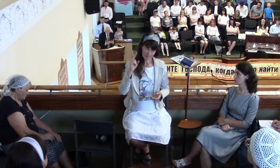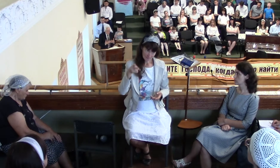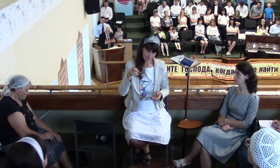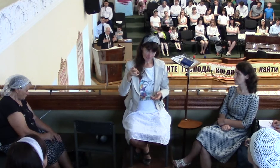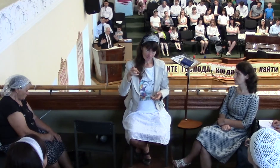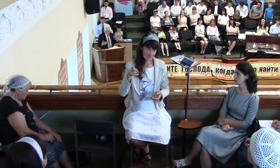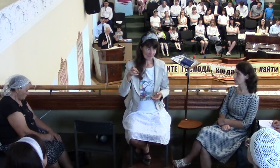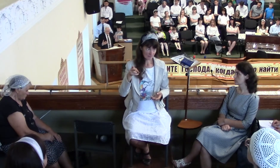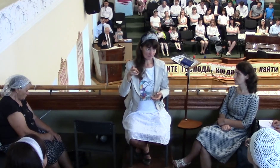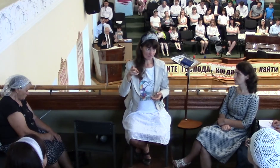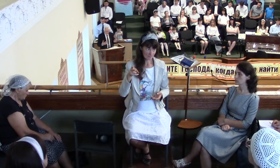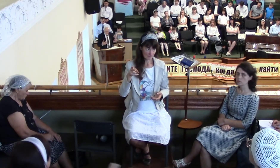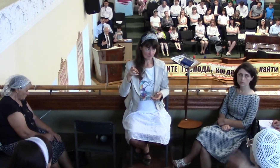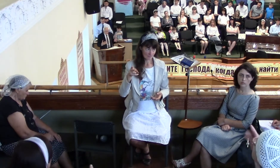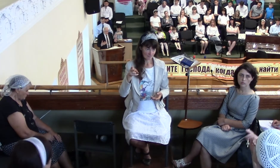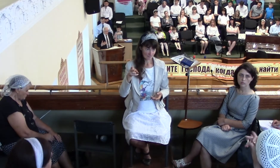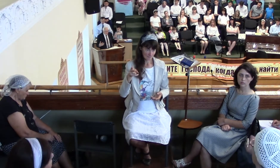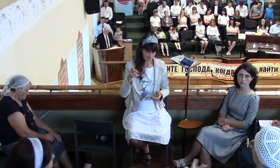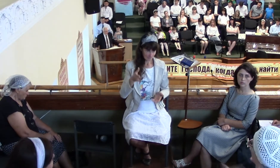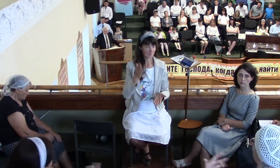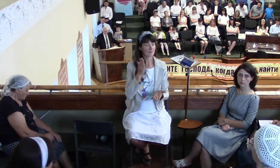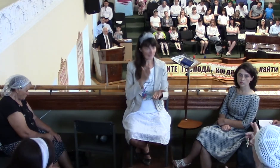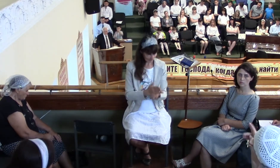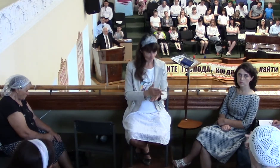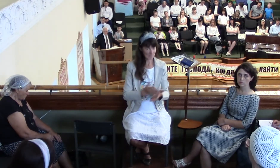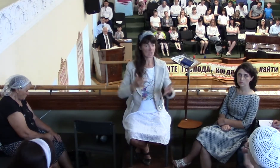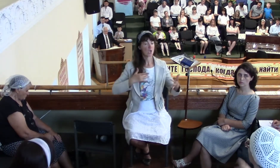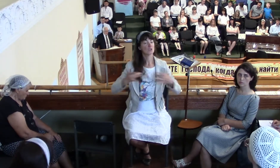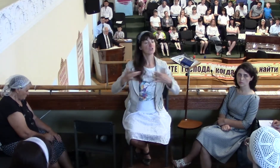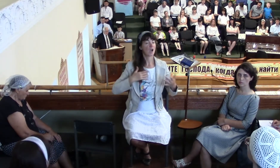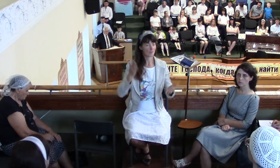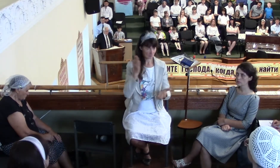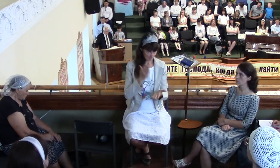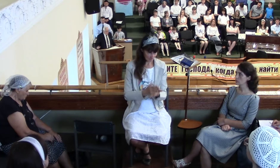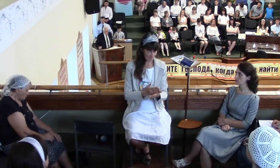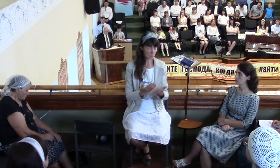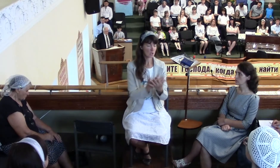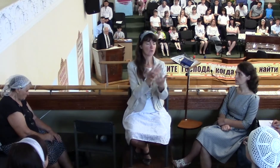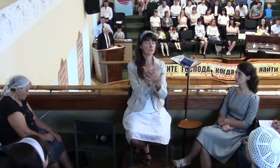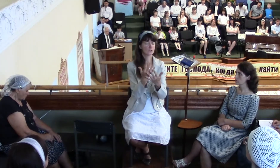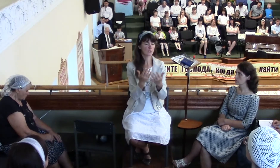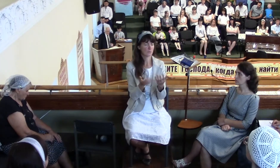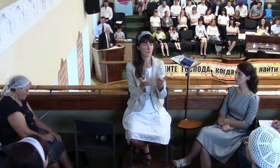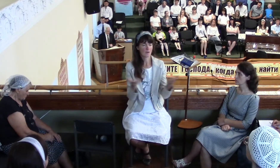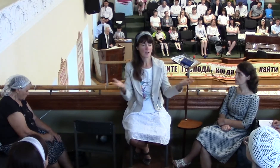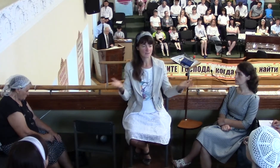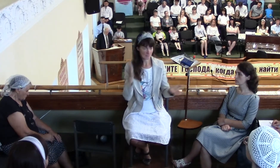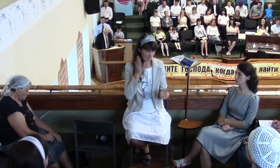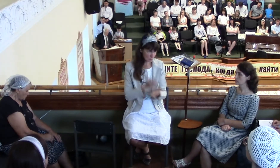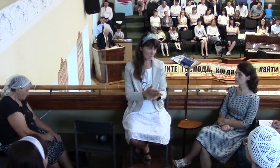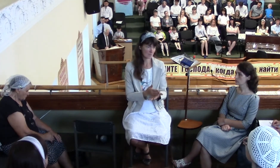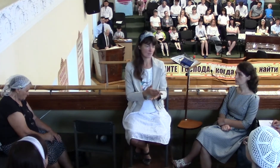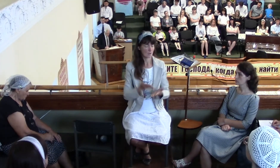ну, знаете, ну, чтобы было веселее, когда душа болит. Вы помните рассказ в Париже,